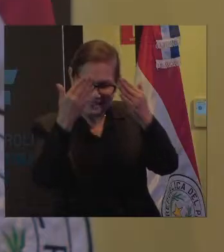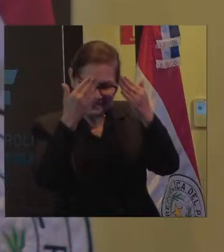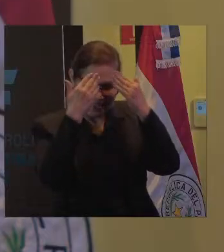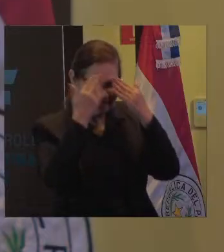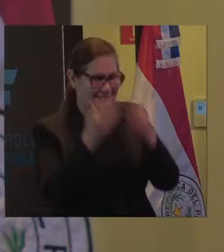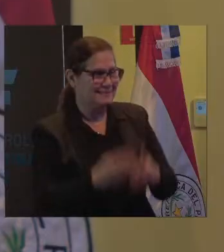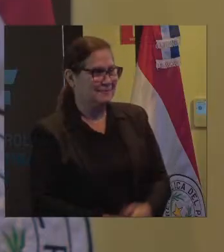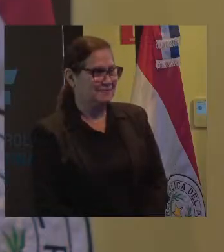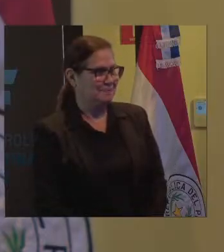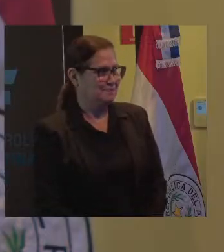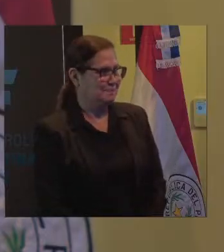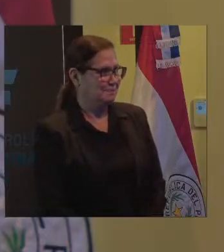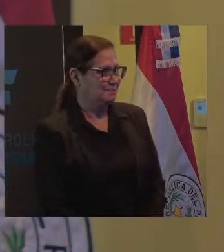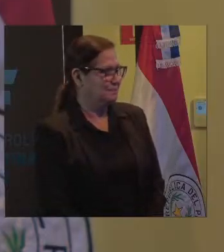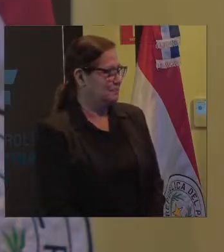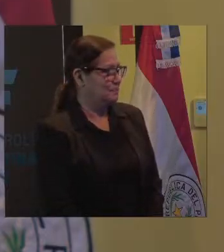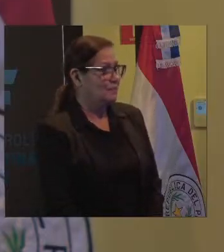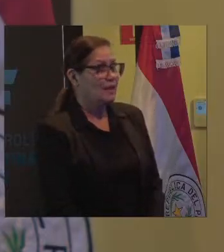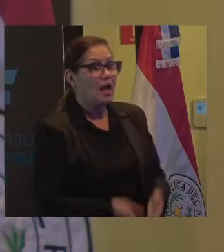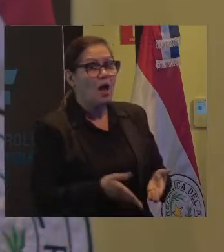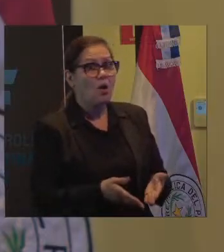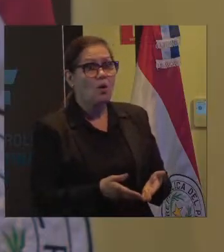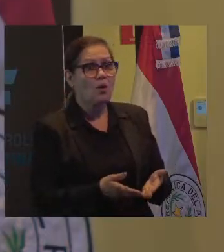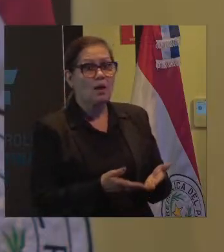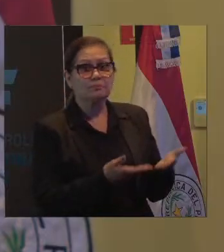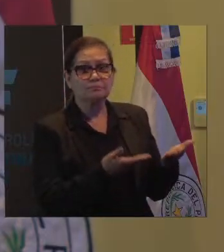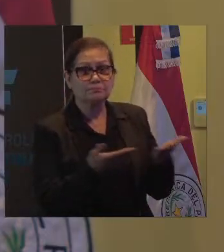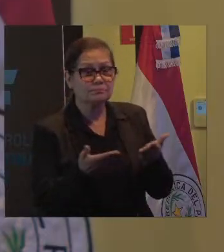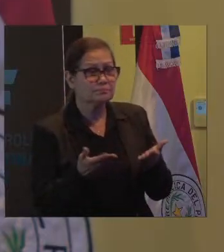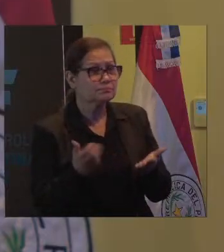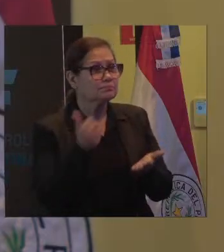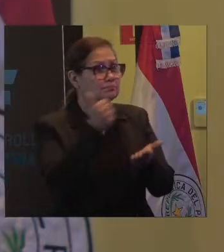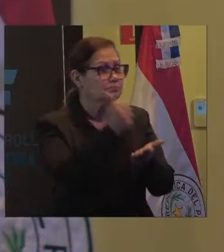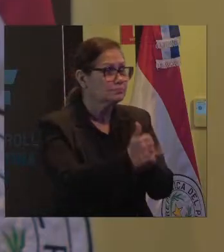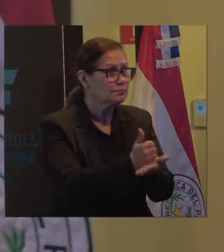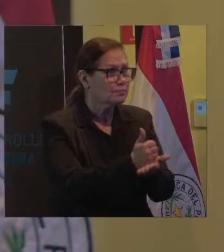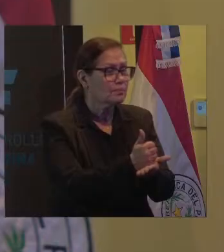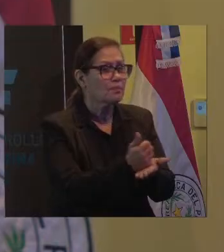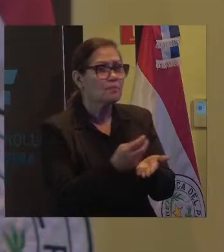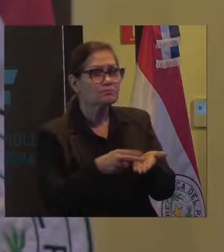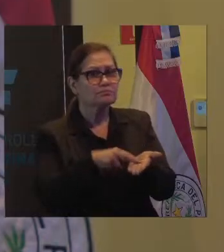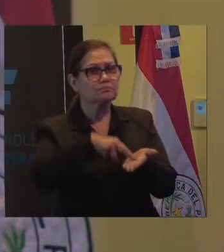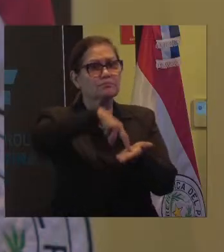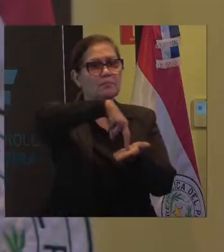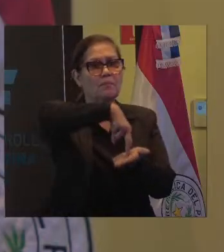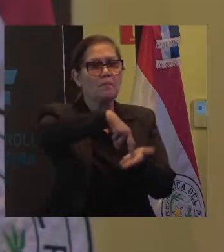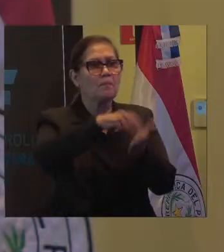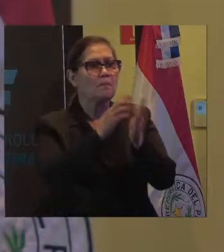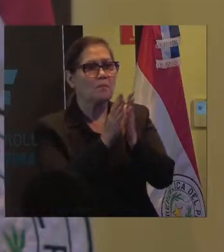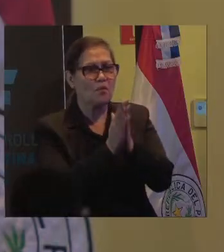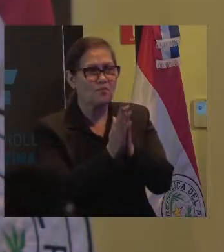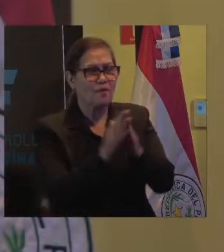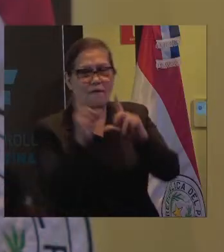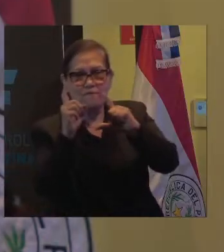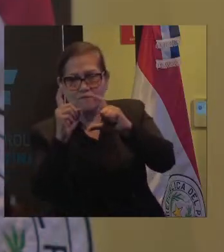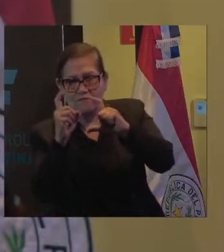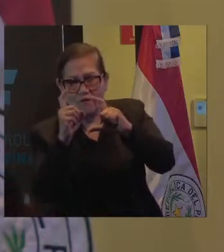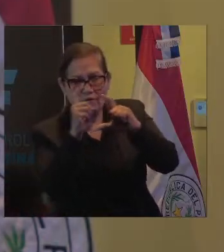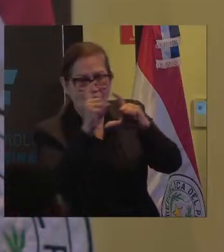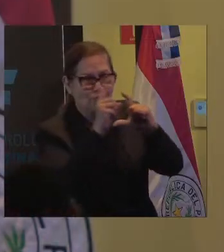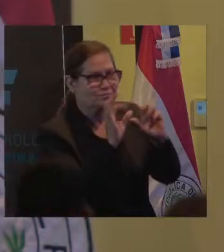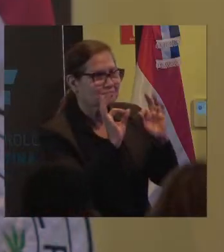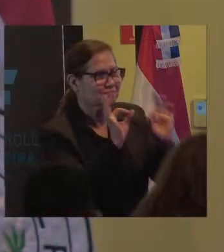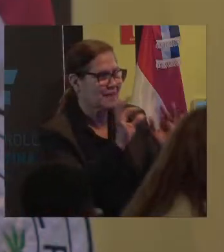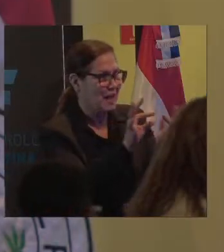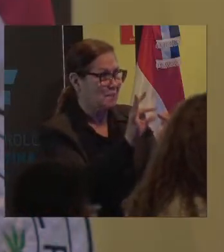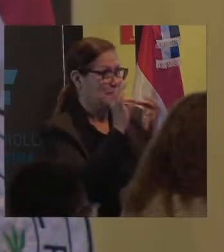Opamabepe. Invitamos ahora a los presentes a ponerse de pie, por favor, para tomar la foto